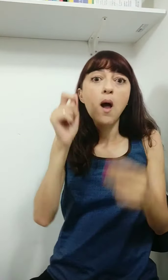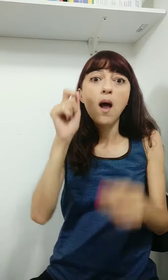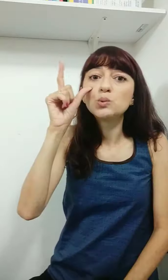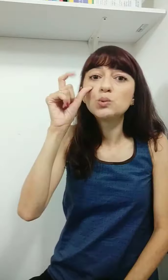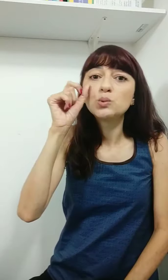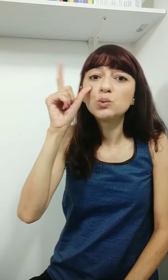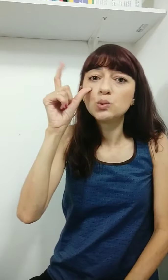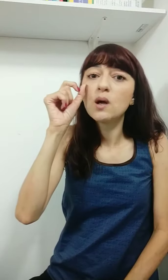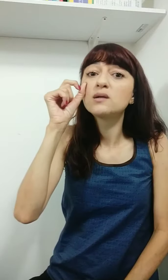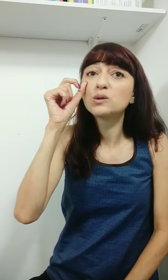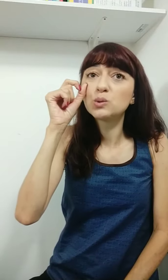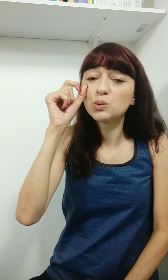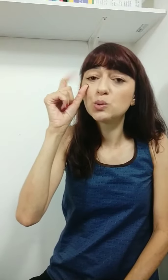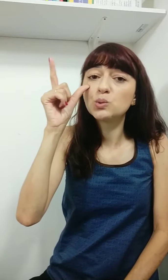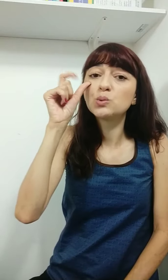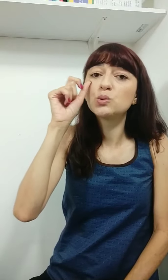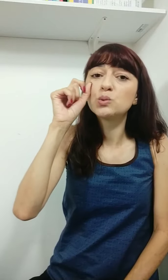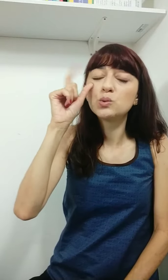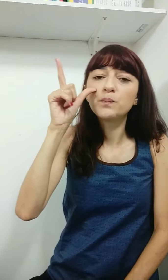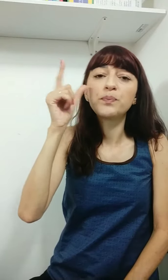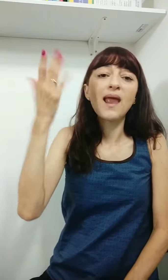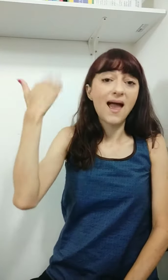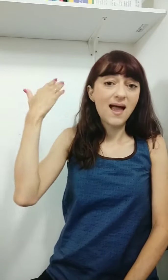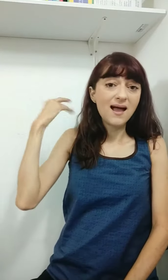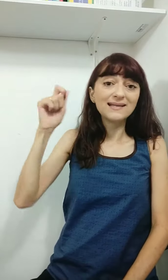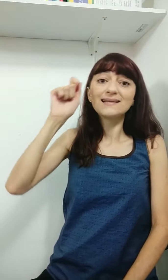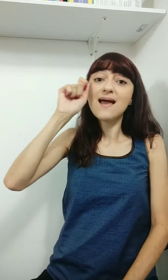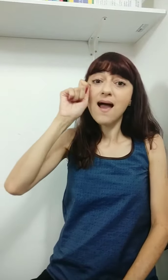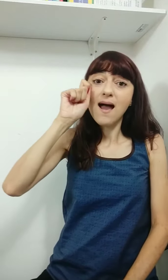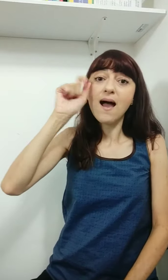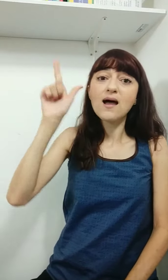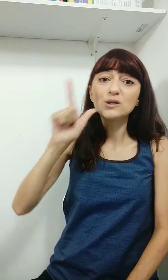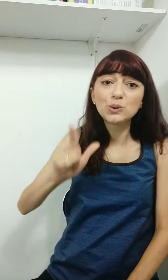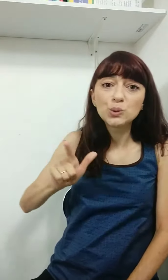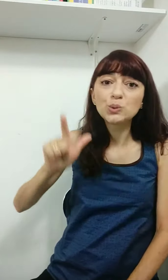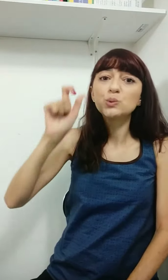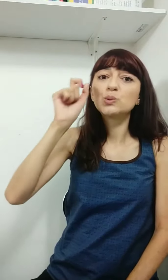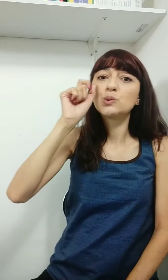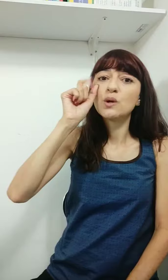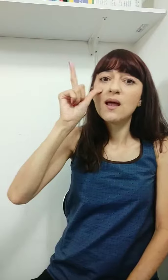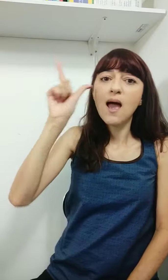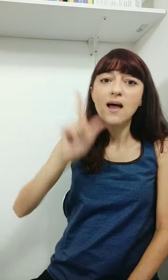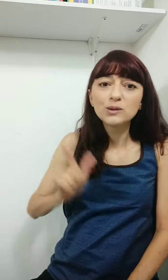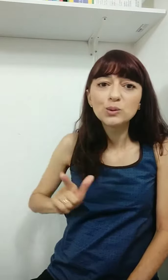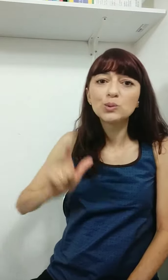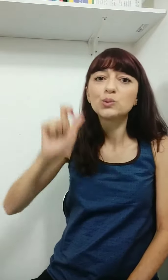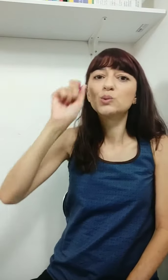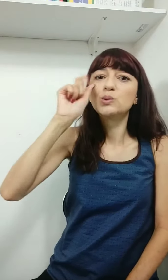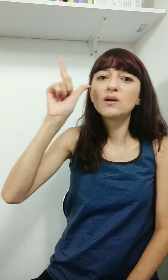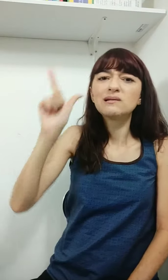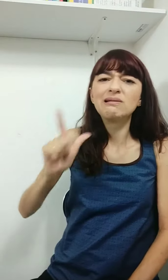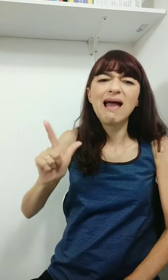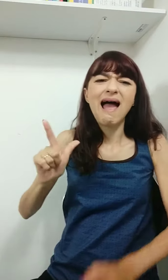Então é natural para um sinal que é espalhado por uma comunidade, que é usado por uma sociedade. Olha só o sinal de azul.